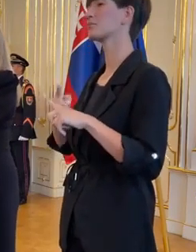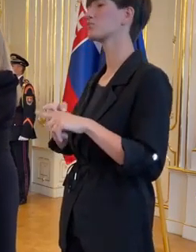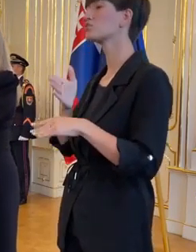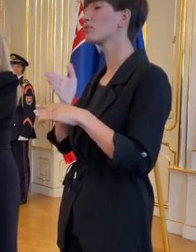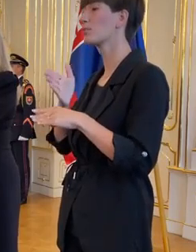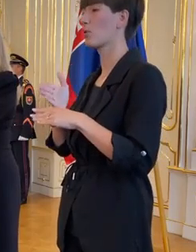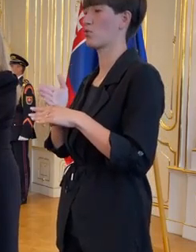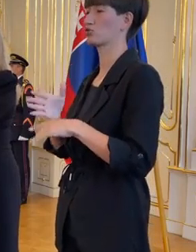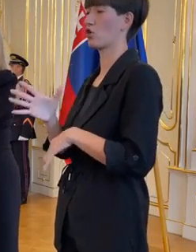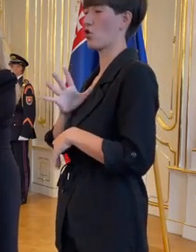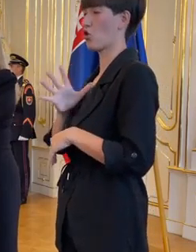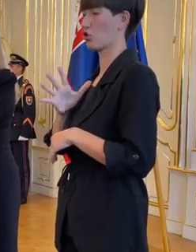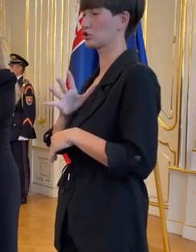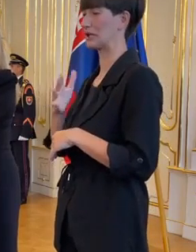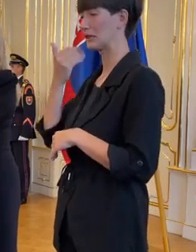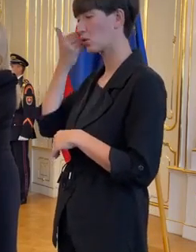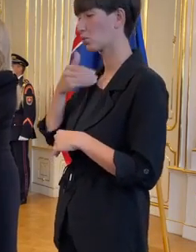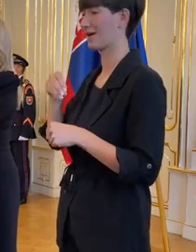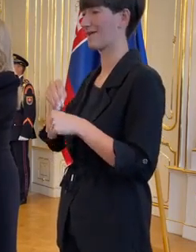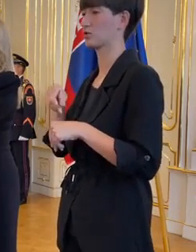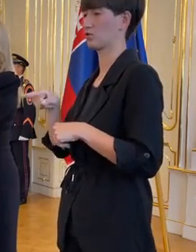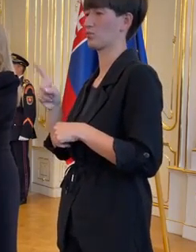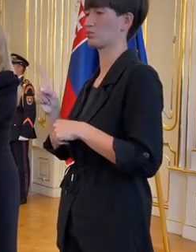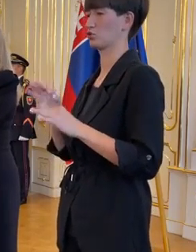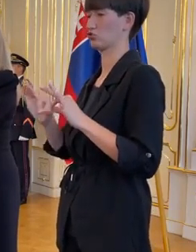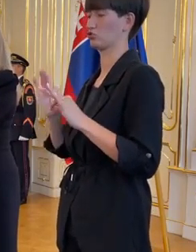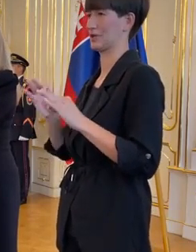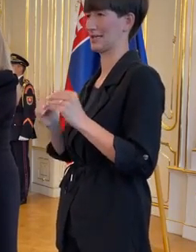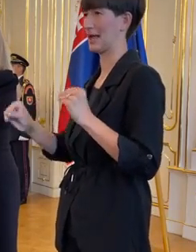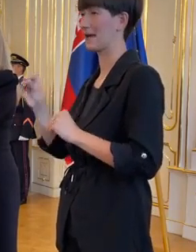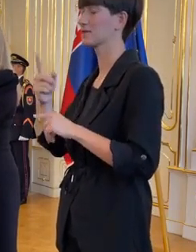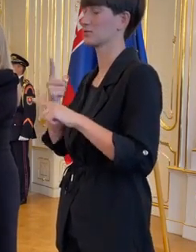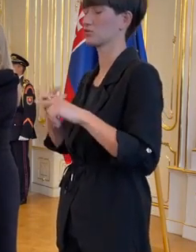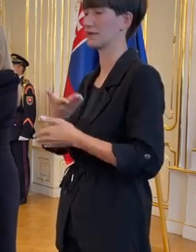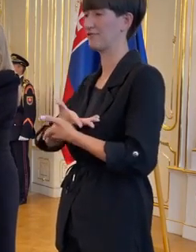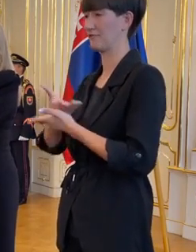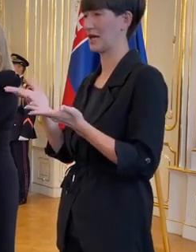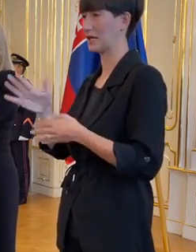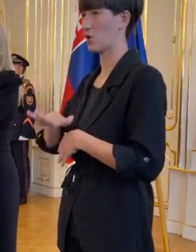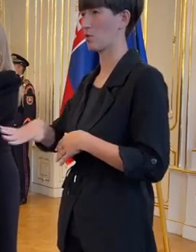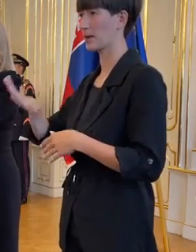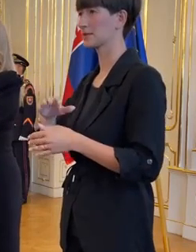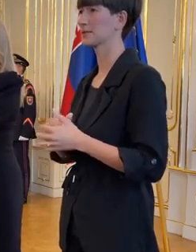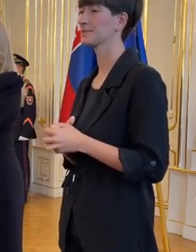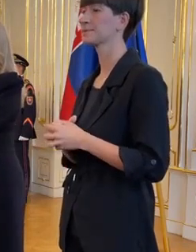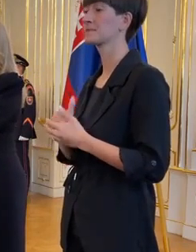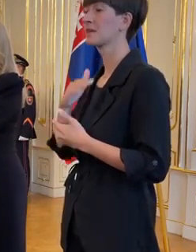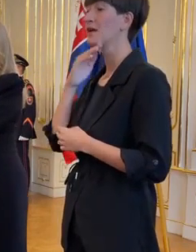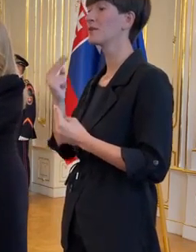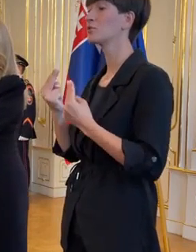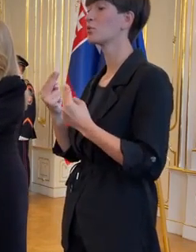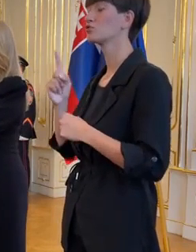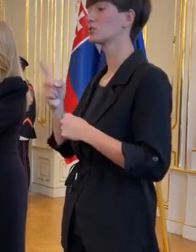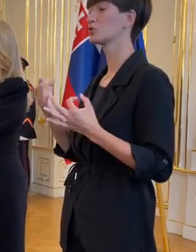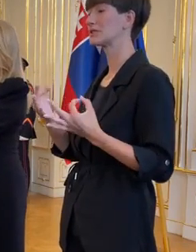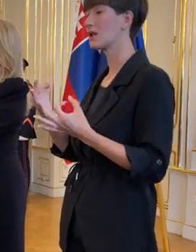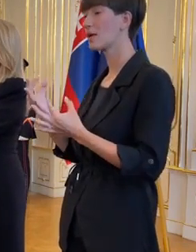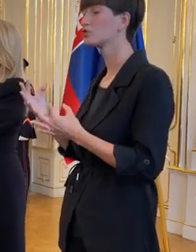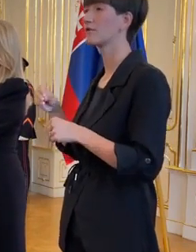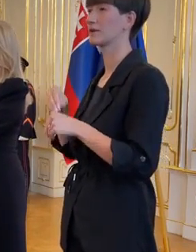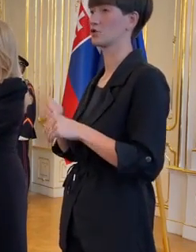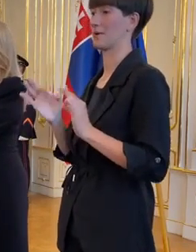ohrozeným domácnostiam, podnikom, ale aj verejnému sektoru. Je samozrejme dôležité neustále zlepšovať aj